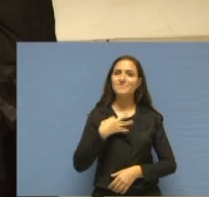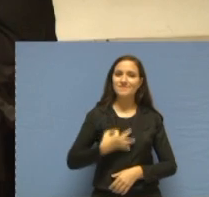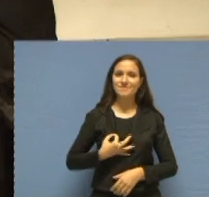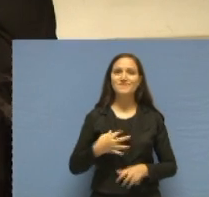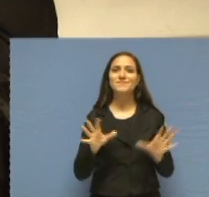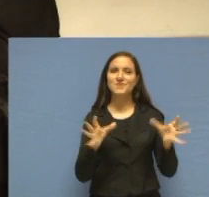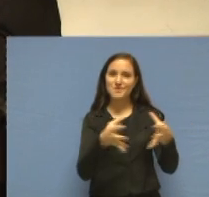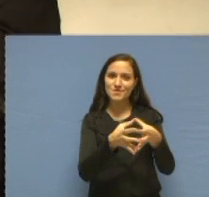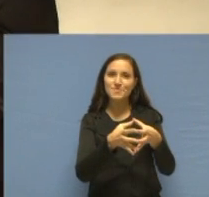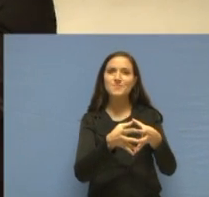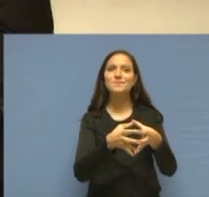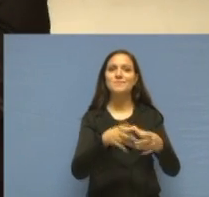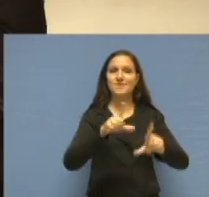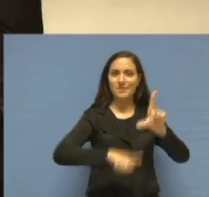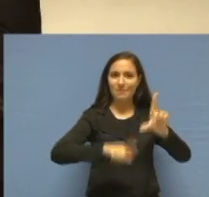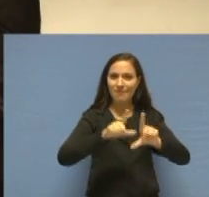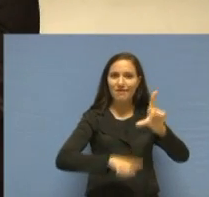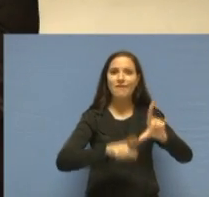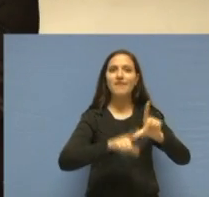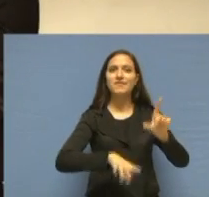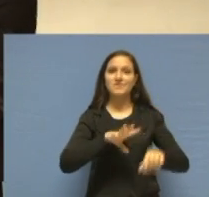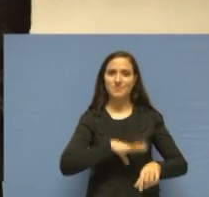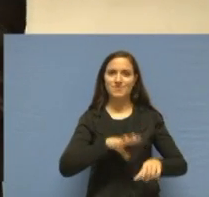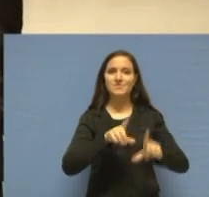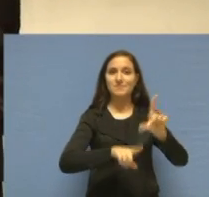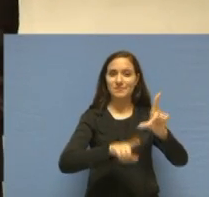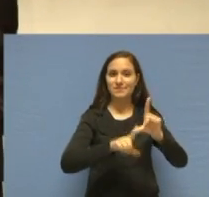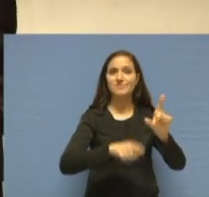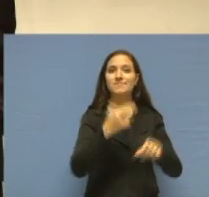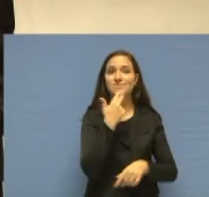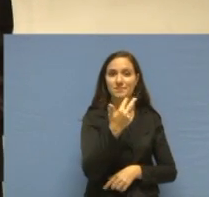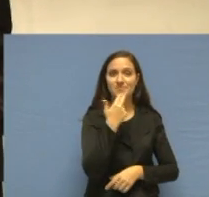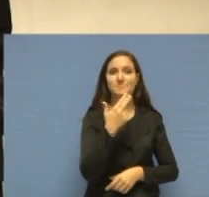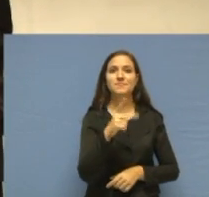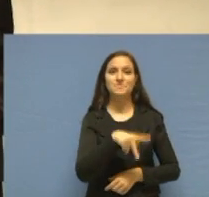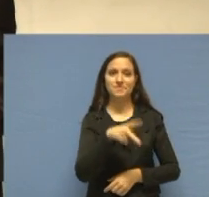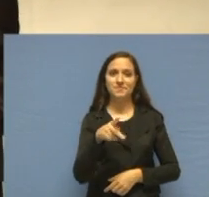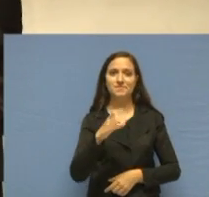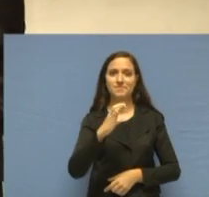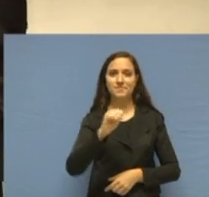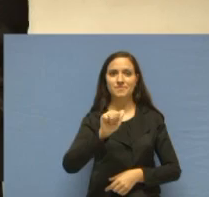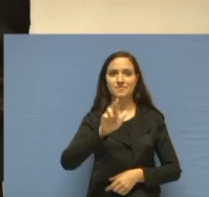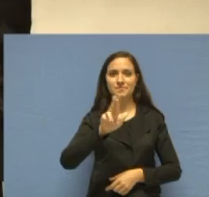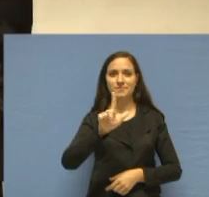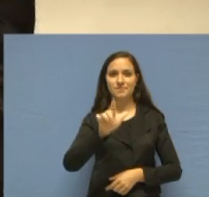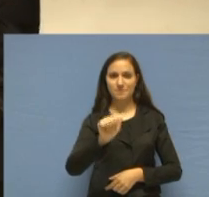Línguas Estrangeiras, professora Carla Janaína Figueiredo.